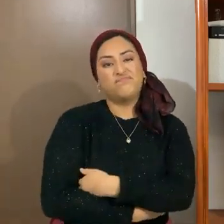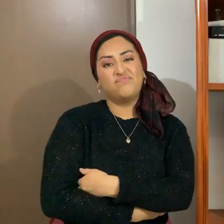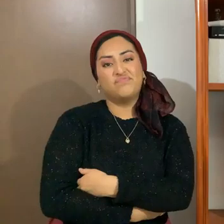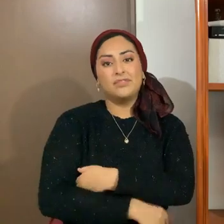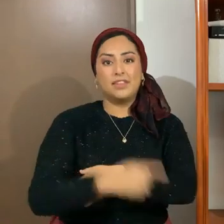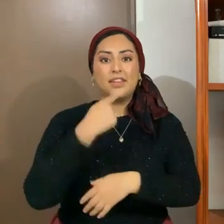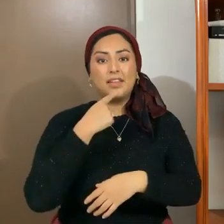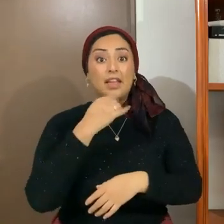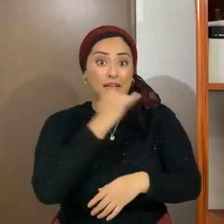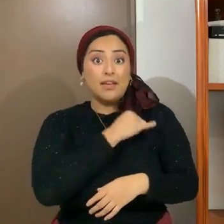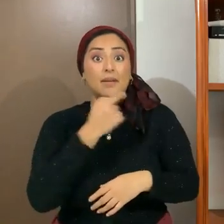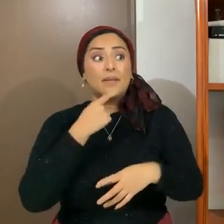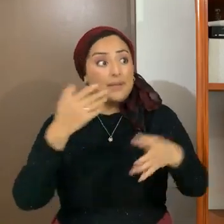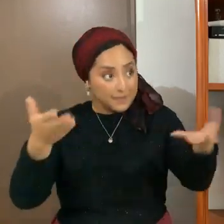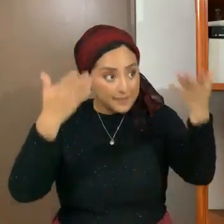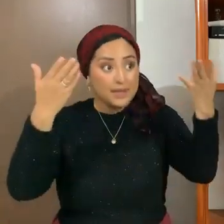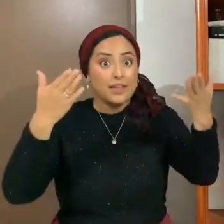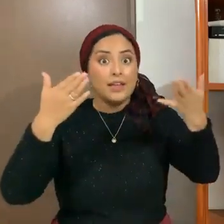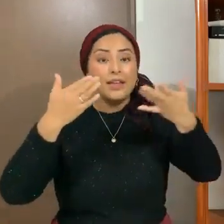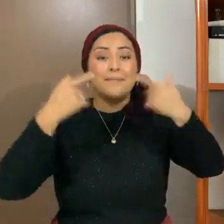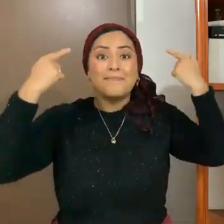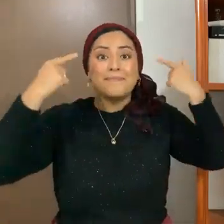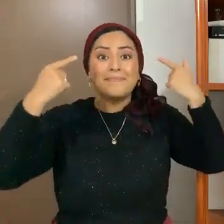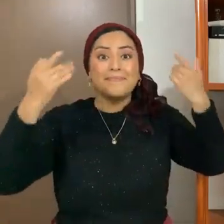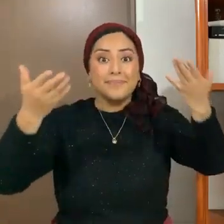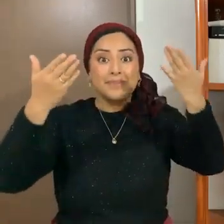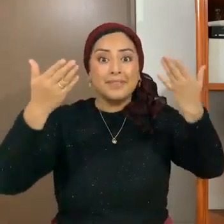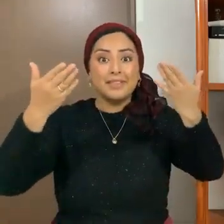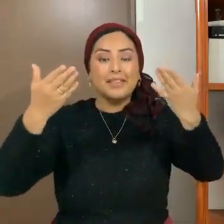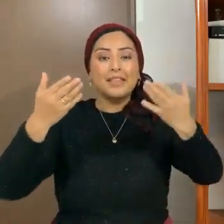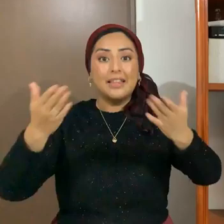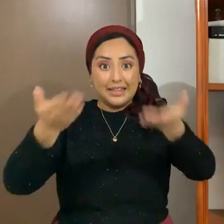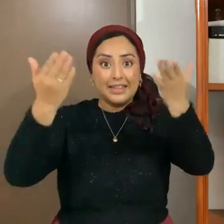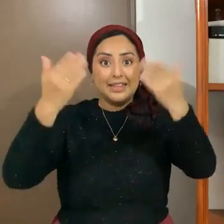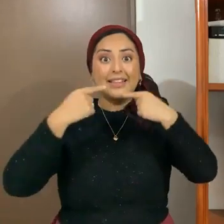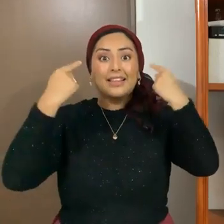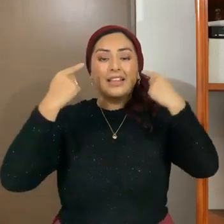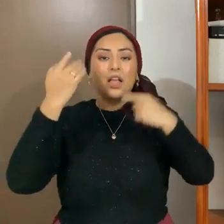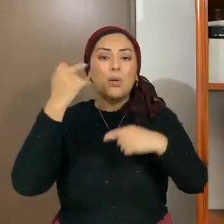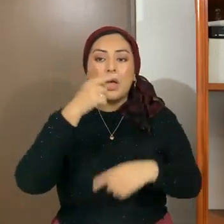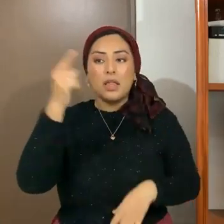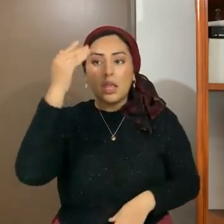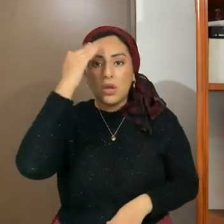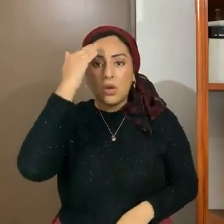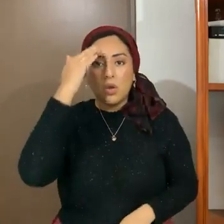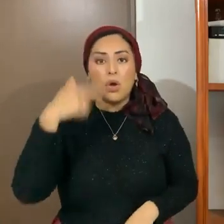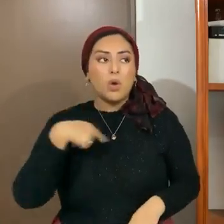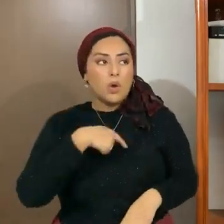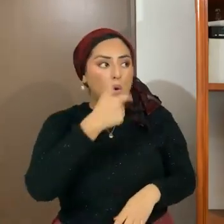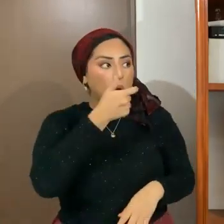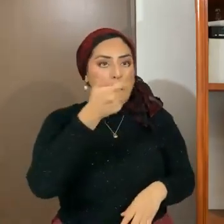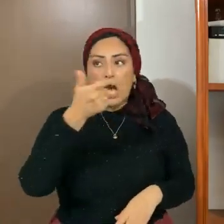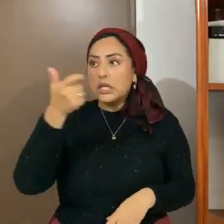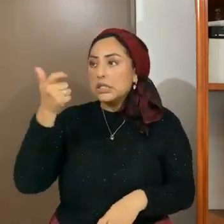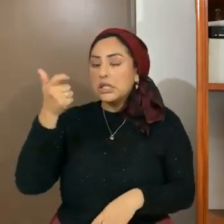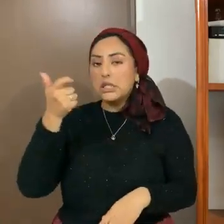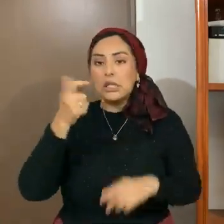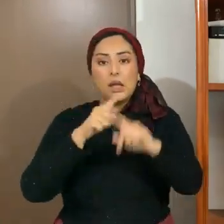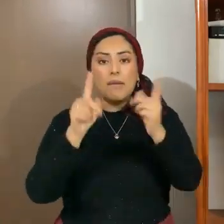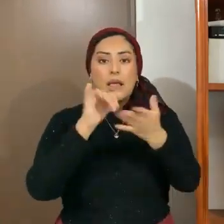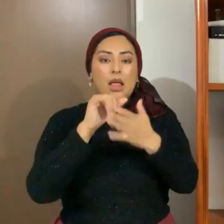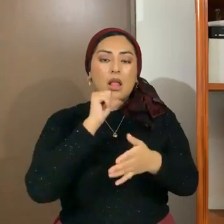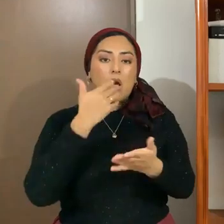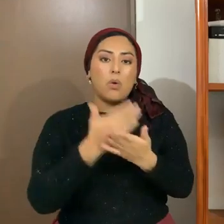Naví los anima para que exalte, entonces ya sonríen. ¿Por qué? Porque saben que los estamos viendo. Pero eso no